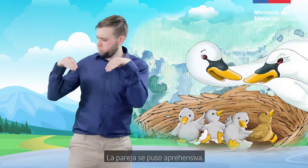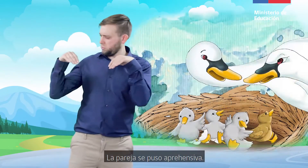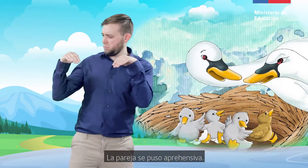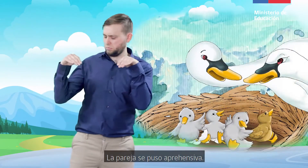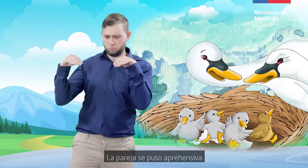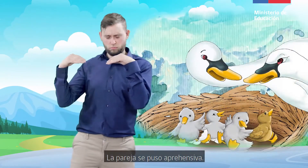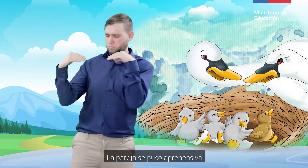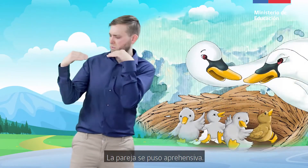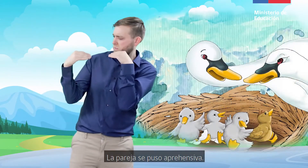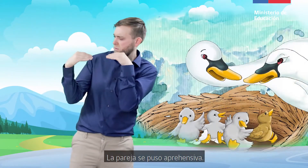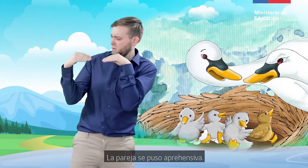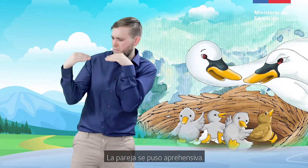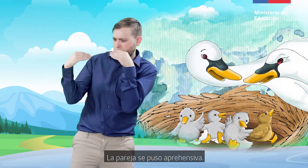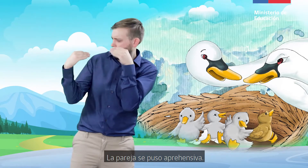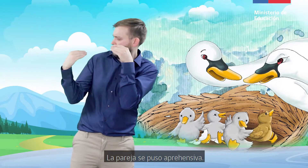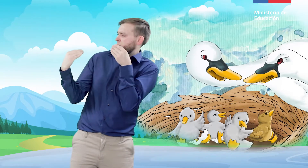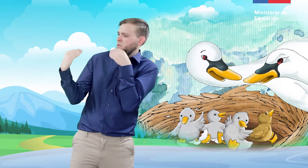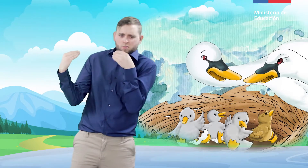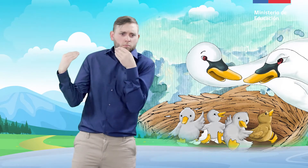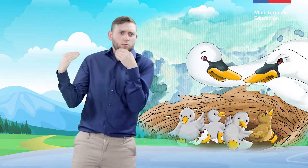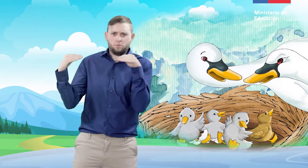La pareja se puso aprensiva.